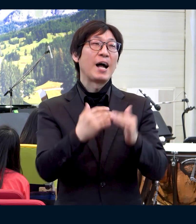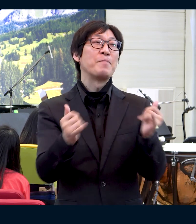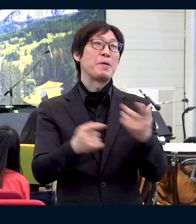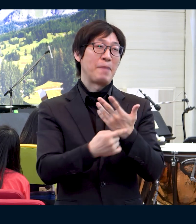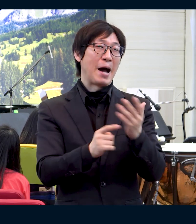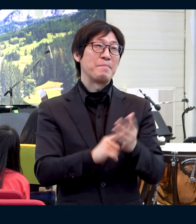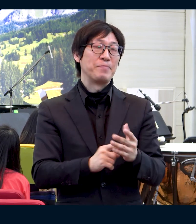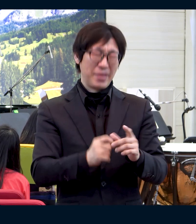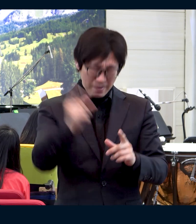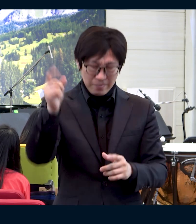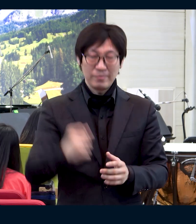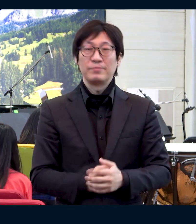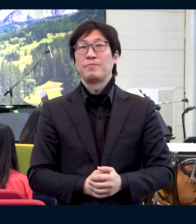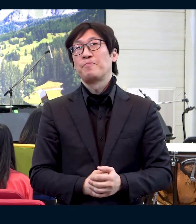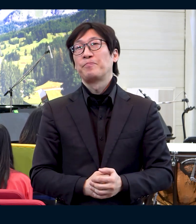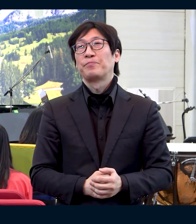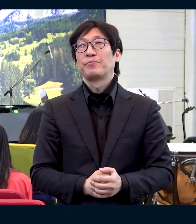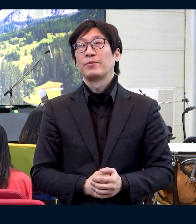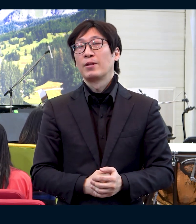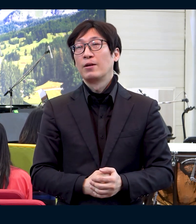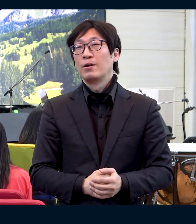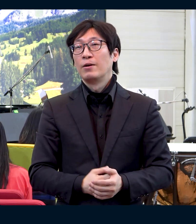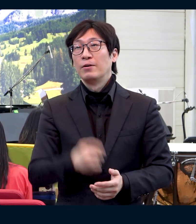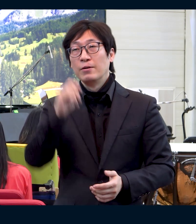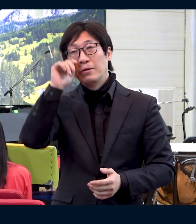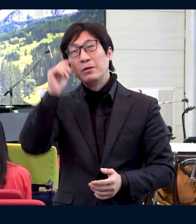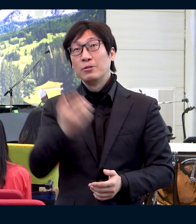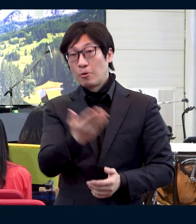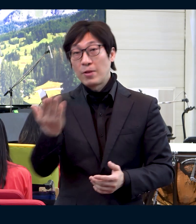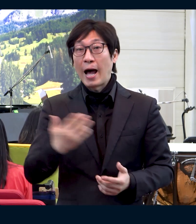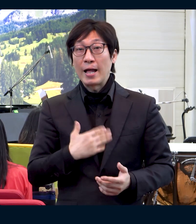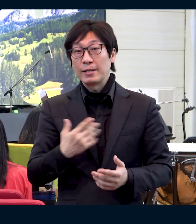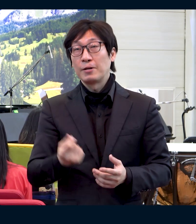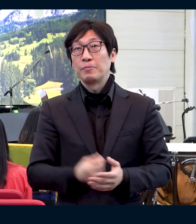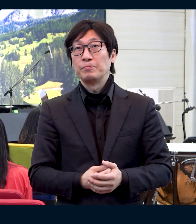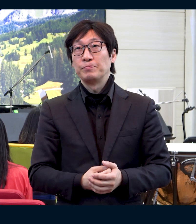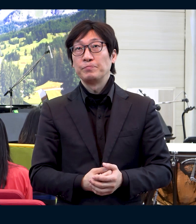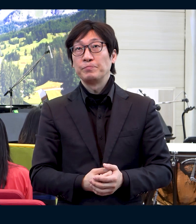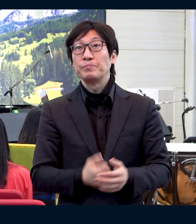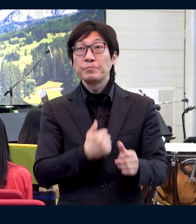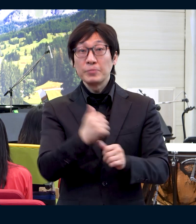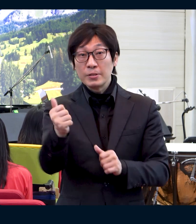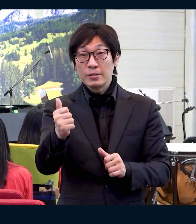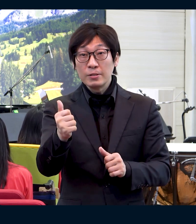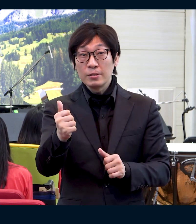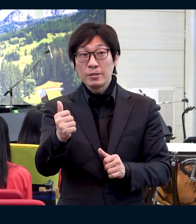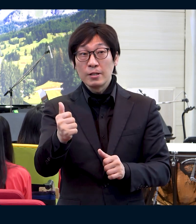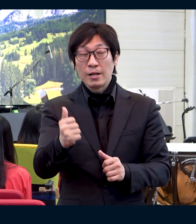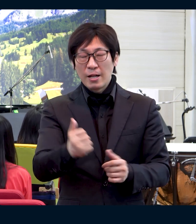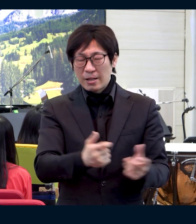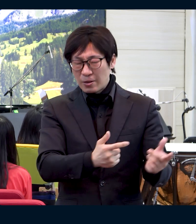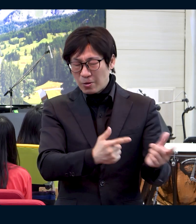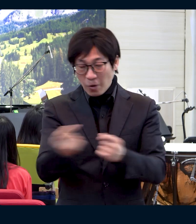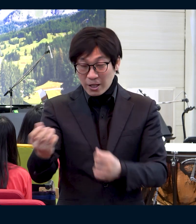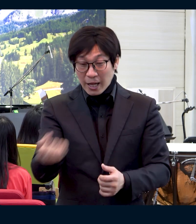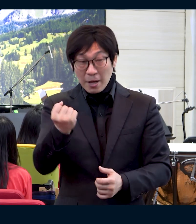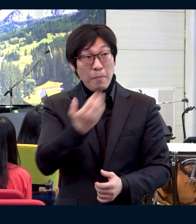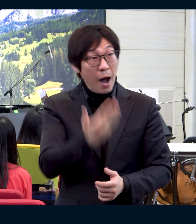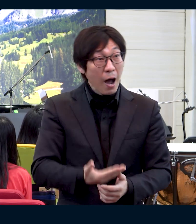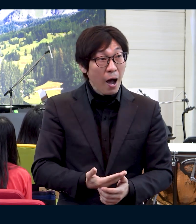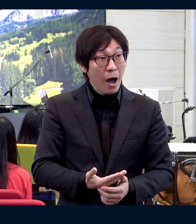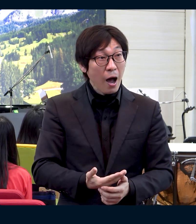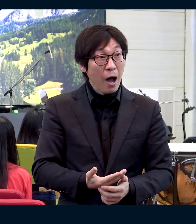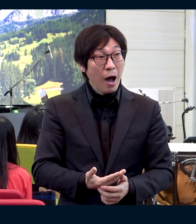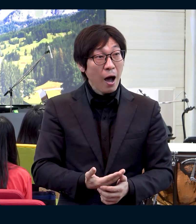마음입니다. 자, 그러나 여러분들 알고 있는 것처럼 승리는 누구나 얻을 수 있는 것은 아닙니다. 모든